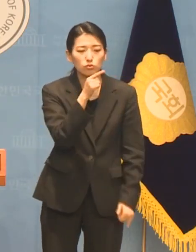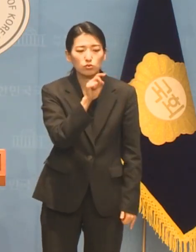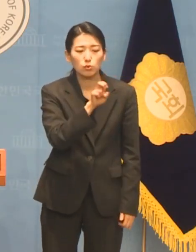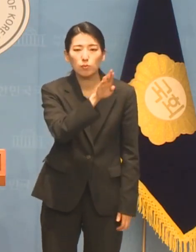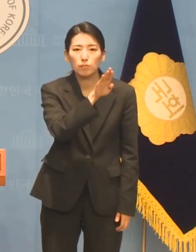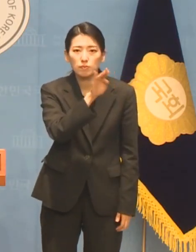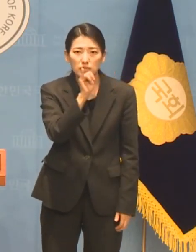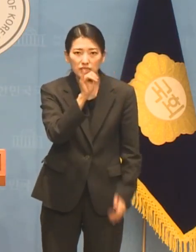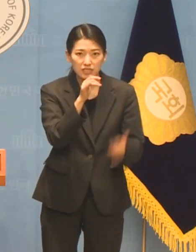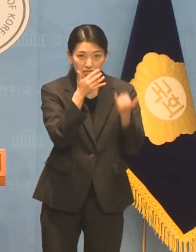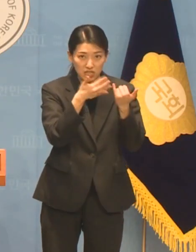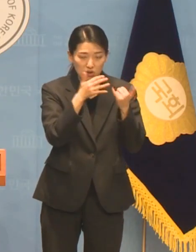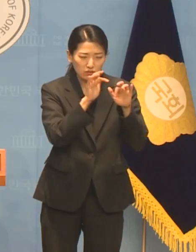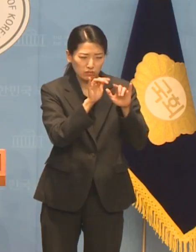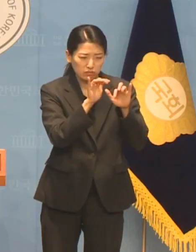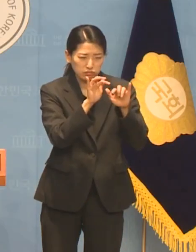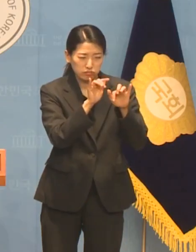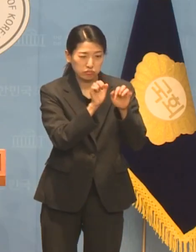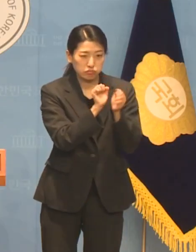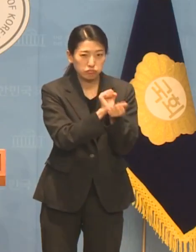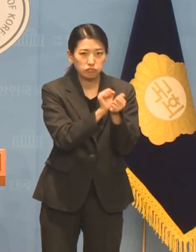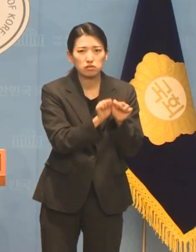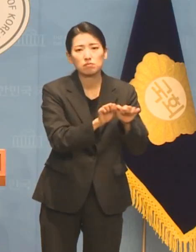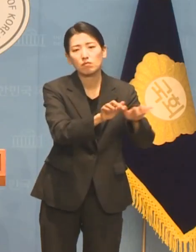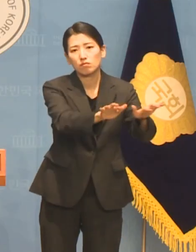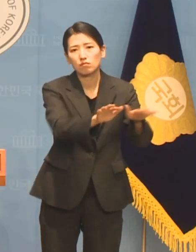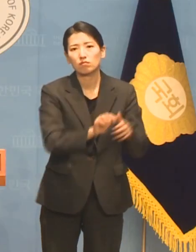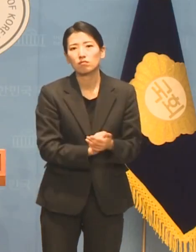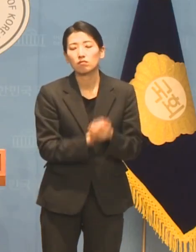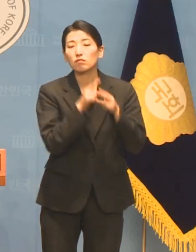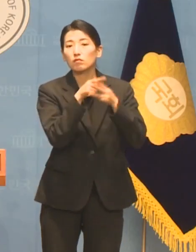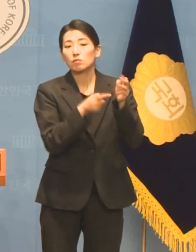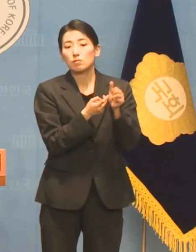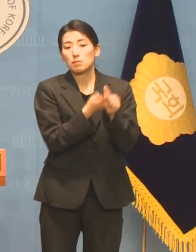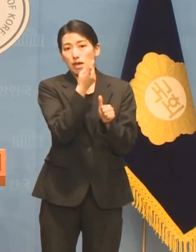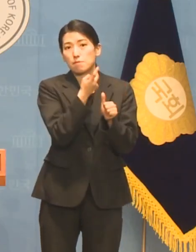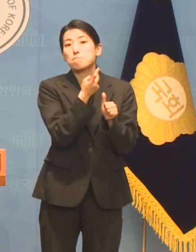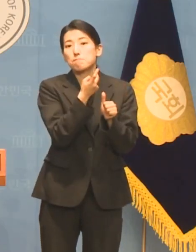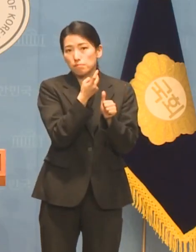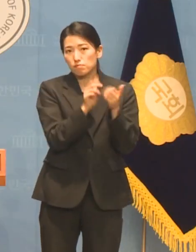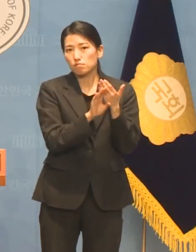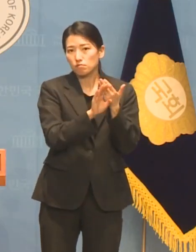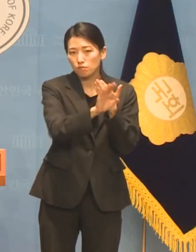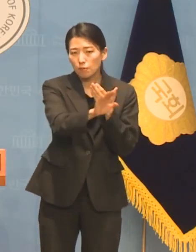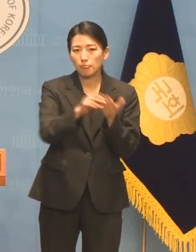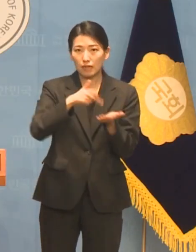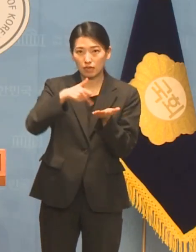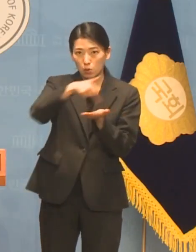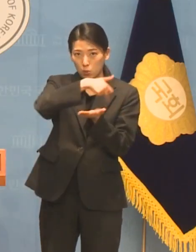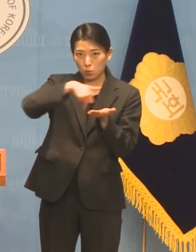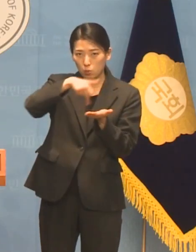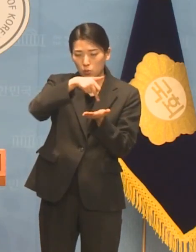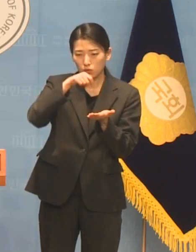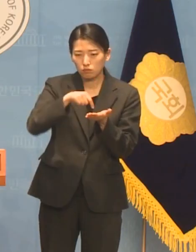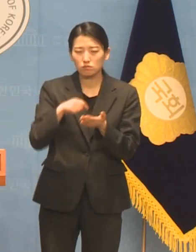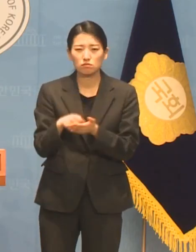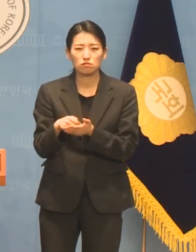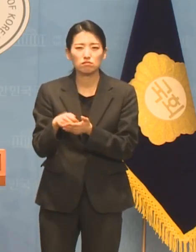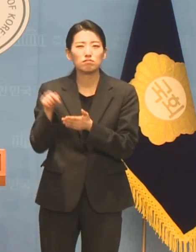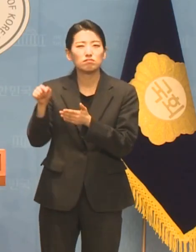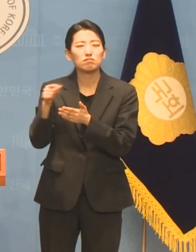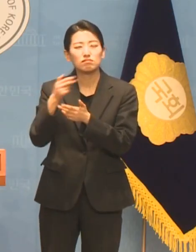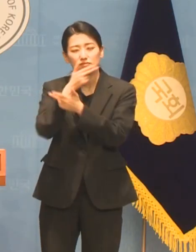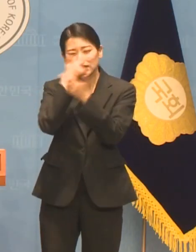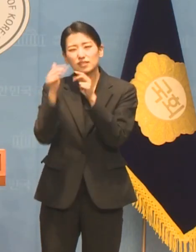유포된 바가 있습니다. 윤석열 탄핵 이후 SNS와 카카오톡 오픈 채팅방 등을 통해 이재명이 우파 재판관들에게